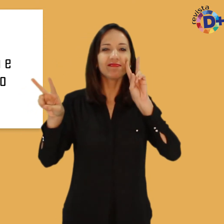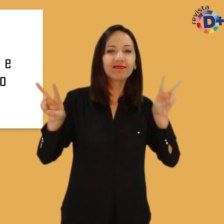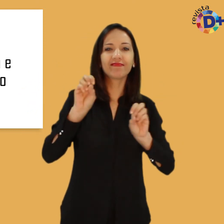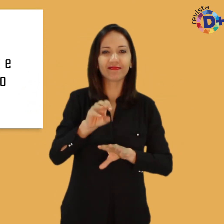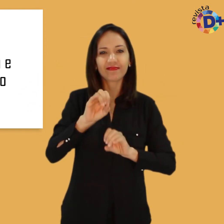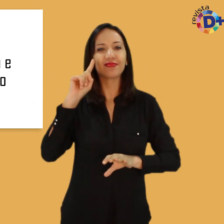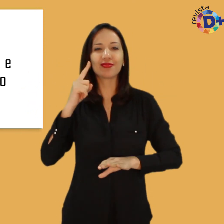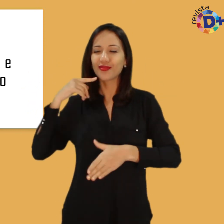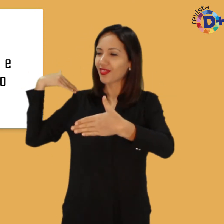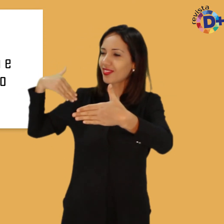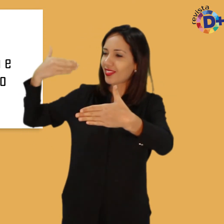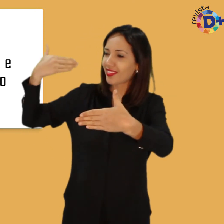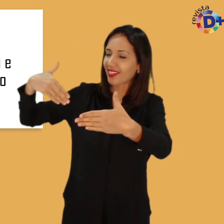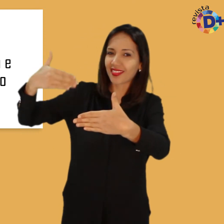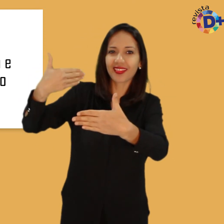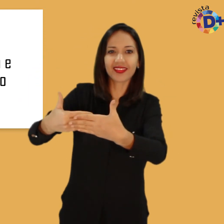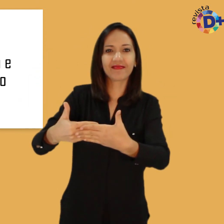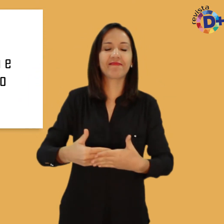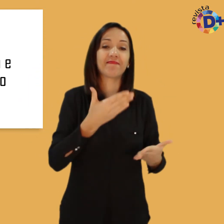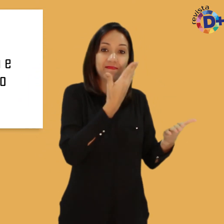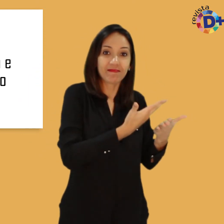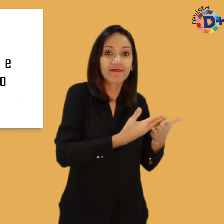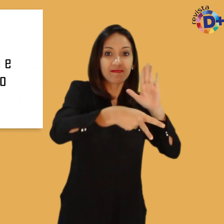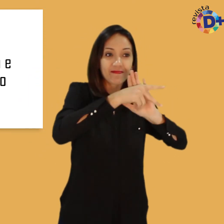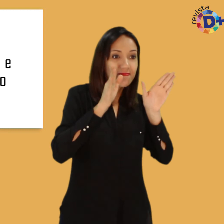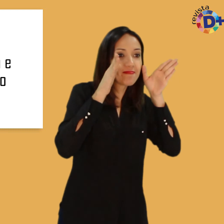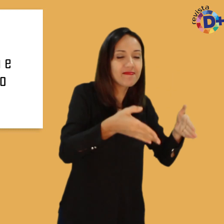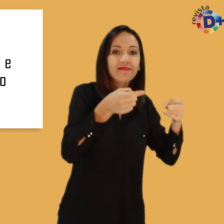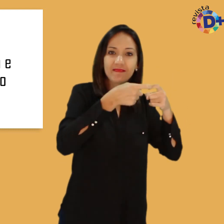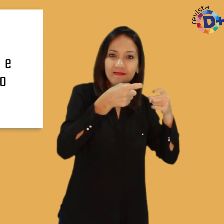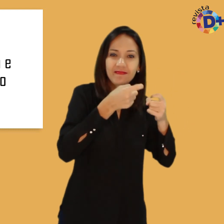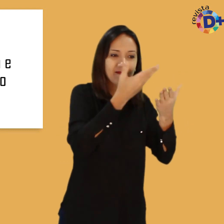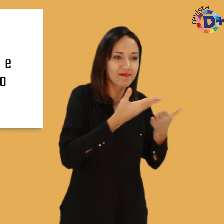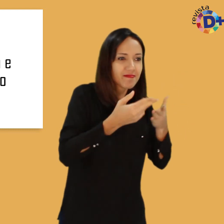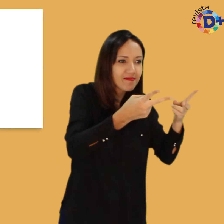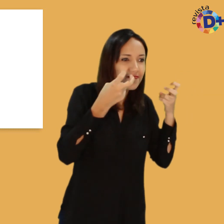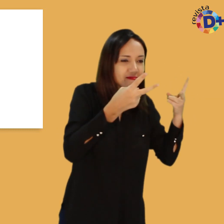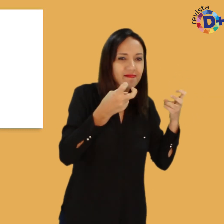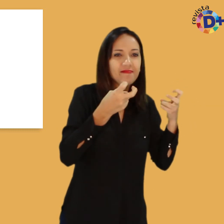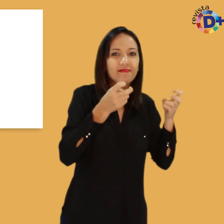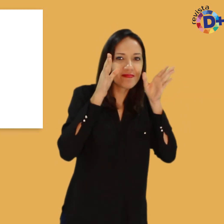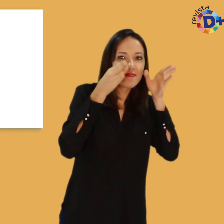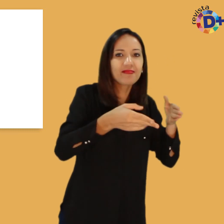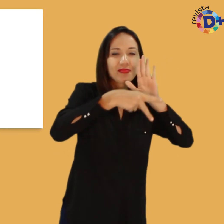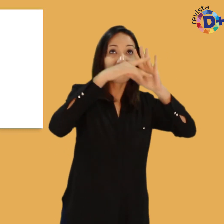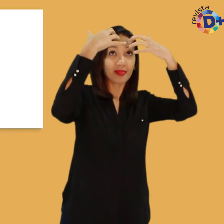da história. O pressuposto médico-organicista está interessado nos aspectos